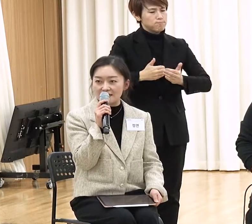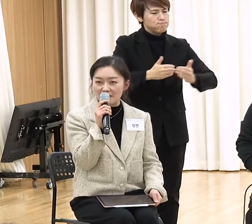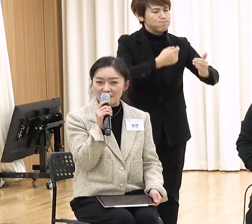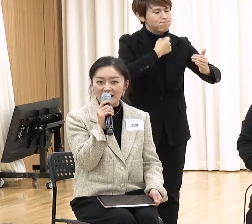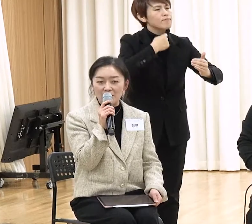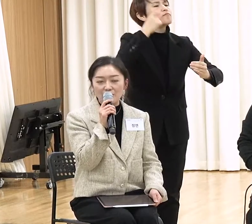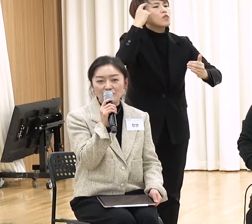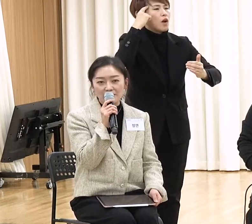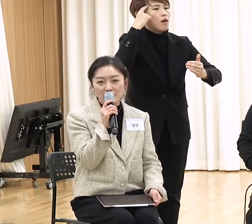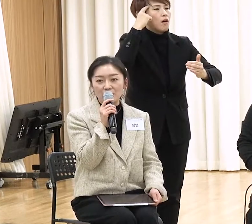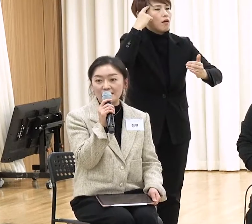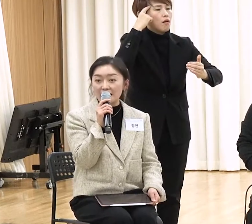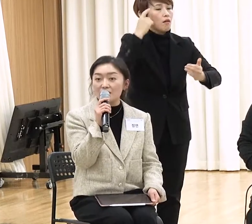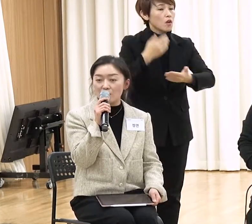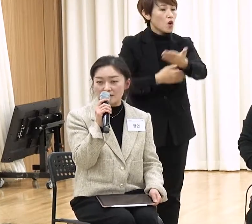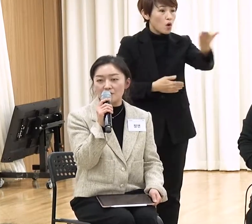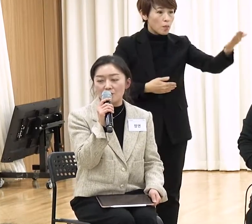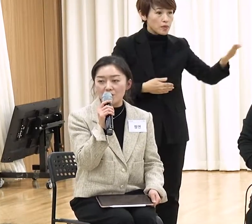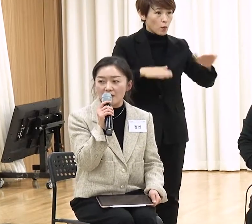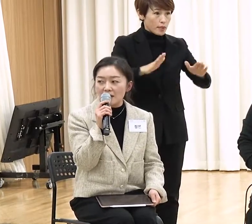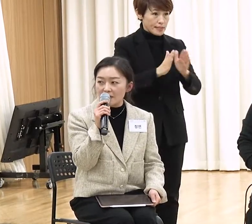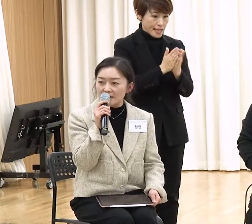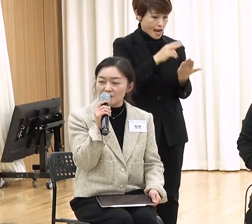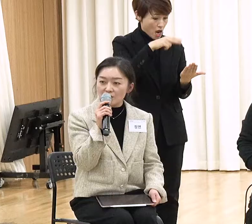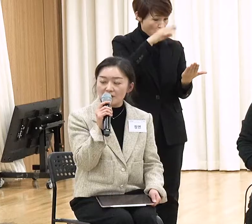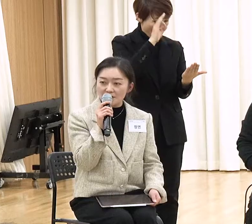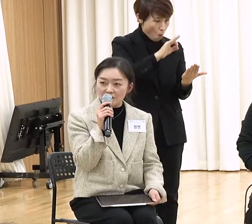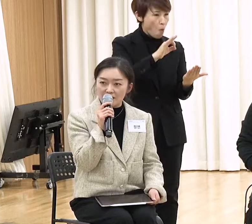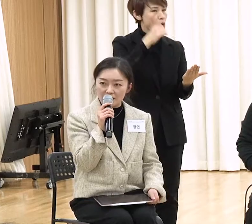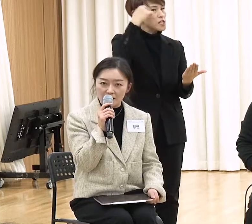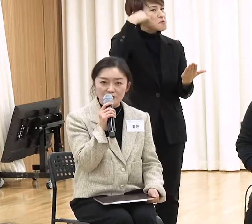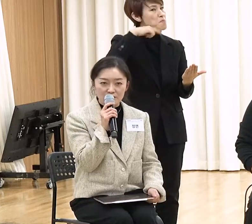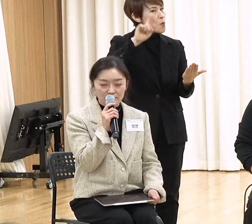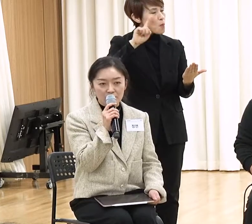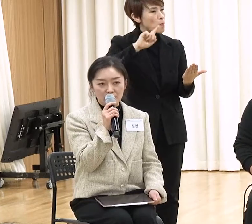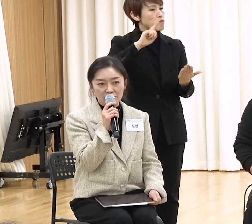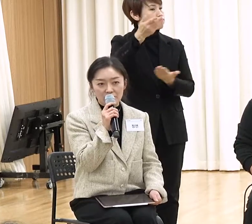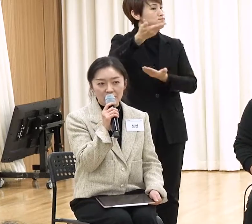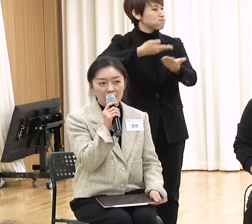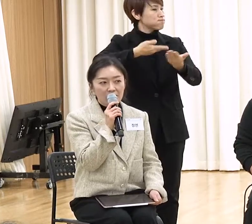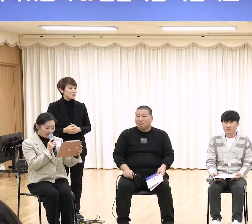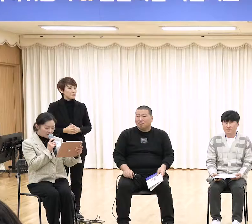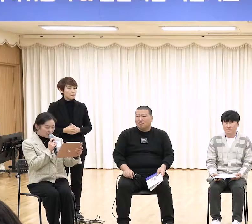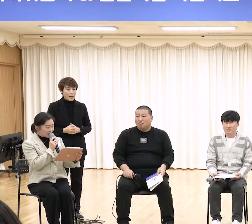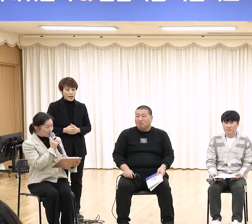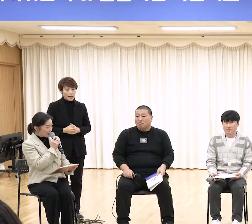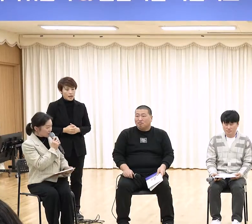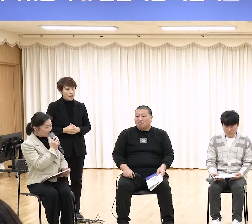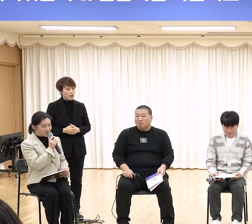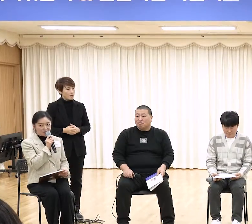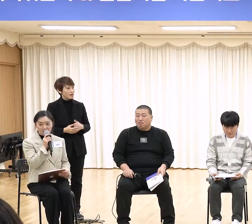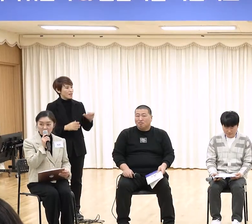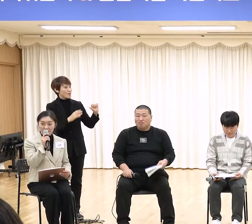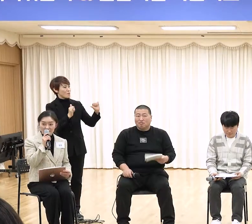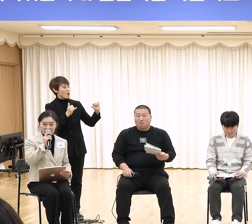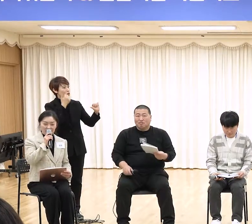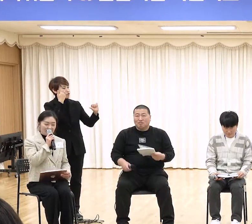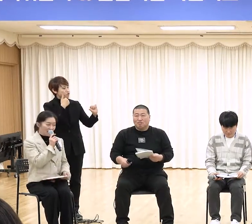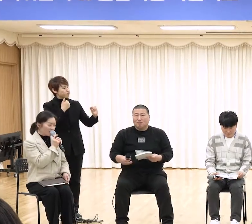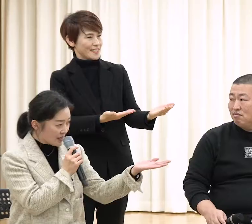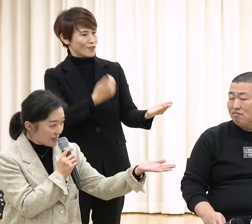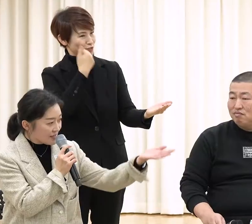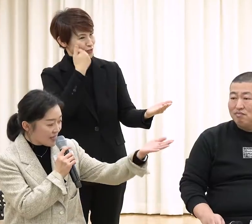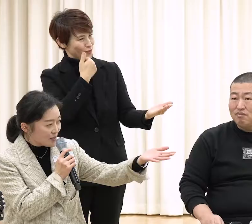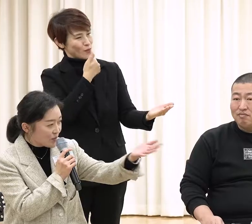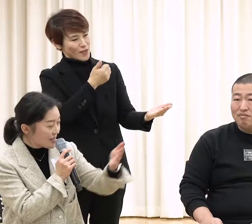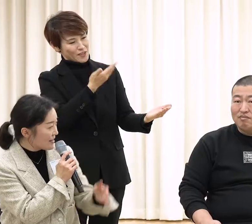의지가 있기 때문에 여러분들이 오늘 책을 보시고 많은 소감을 저희에게 들려주시면 좋겠고요. 우선 패널 5분들 소개 먼저